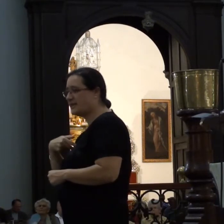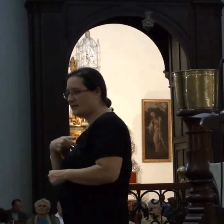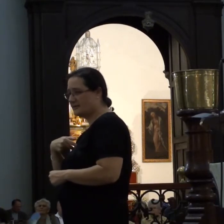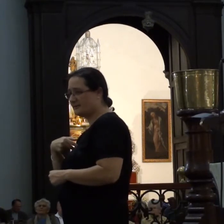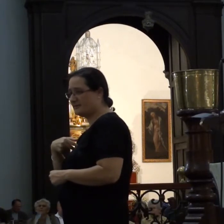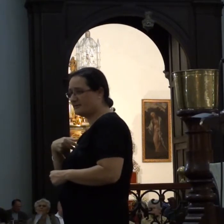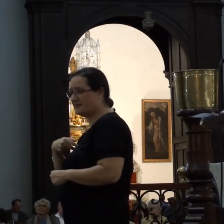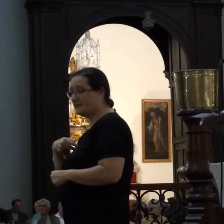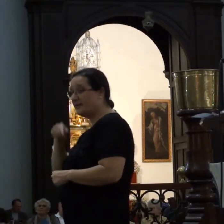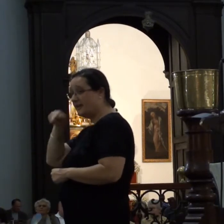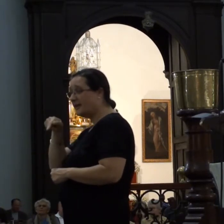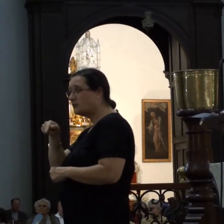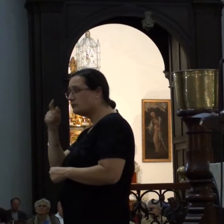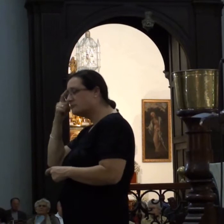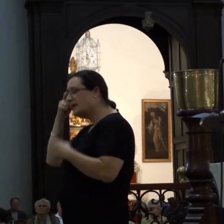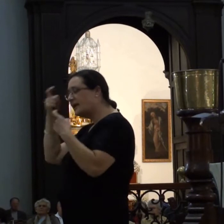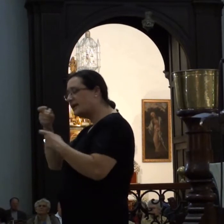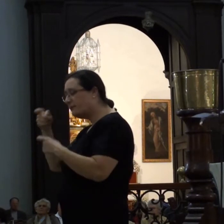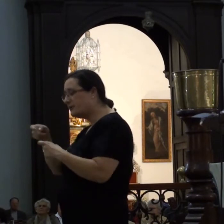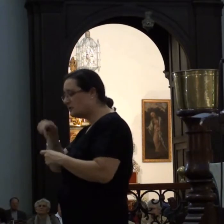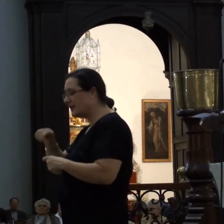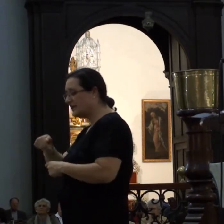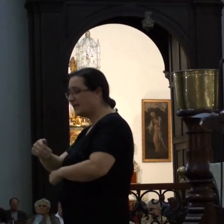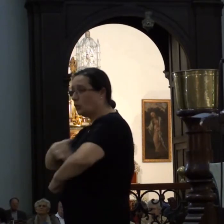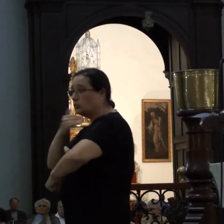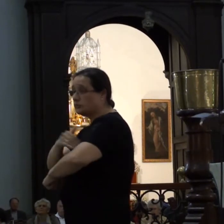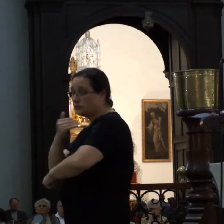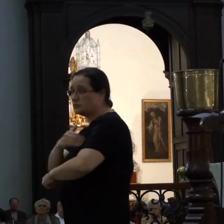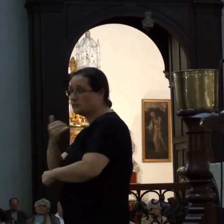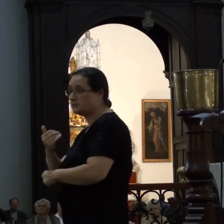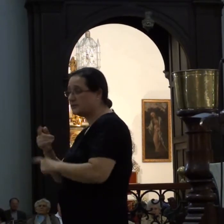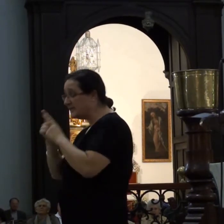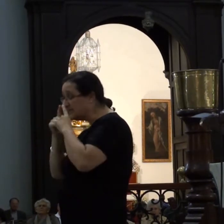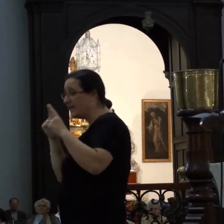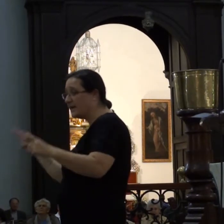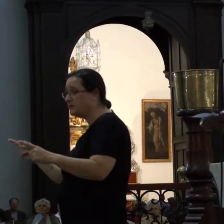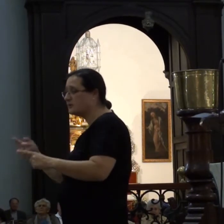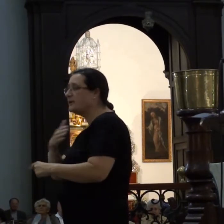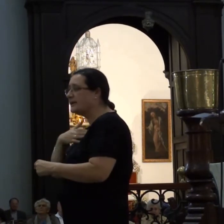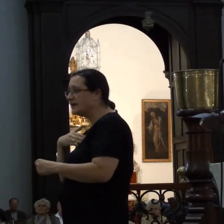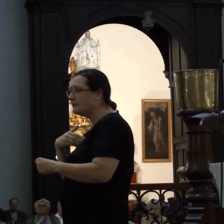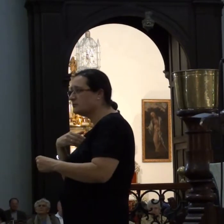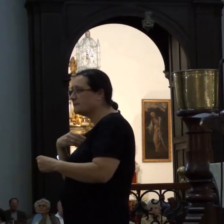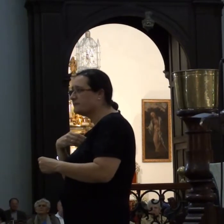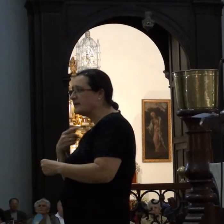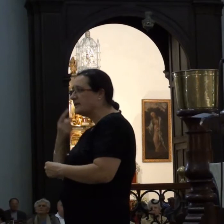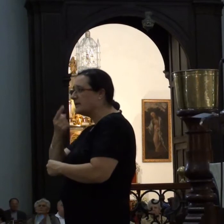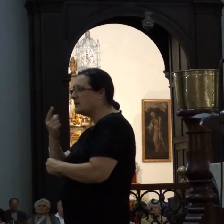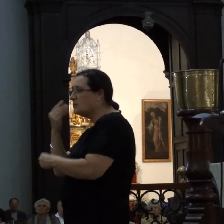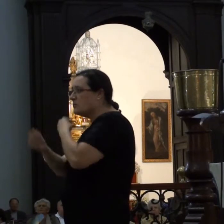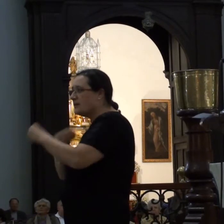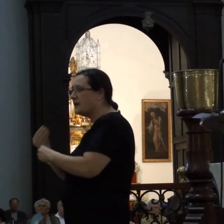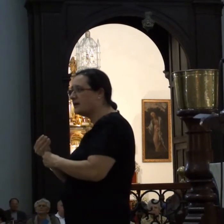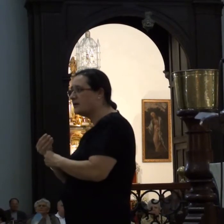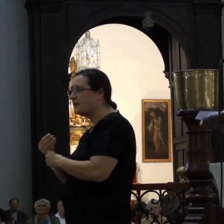que hemos tenido durante el presente curso Pastoral que ahora estamos culminando con esta celebraciones en torno a nuestra madre y